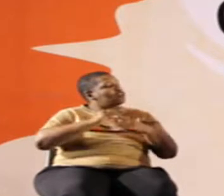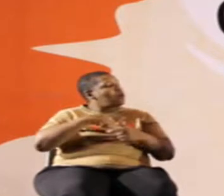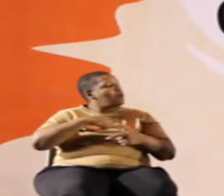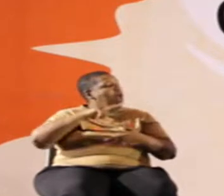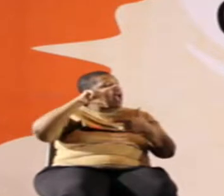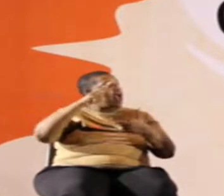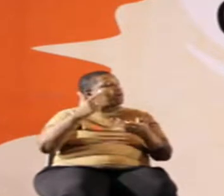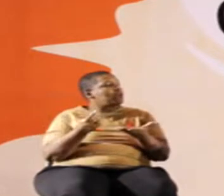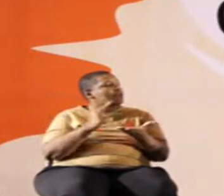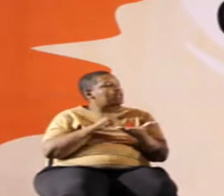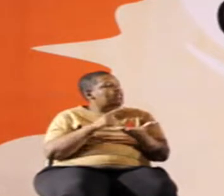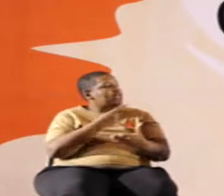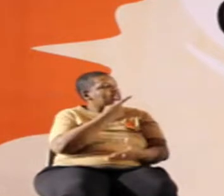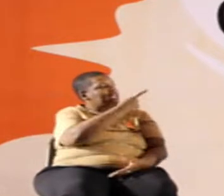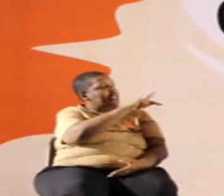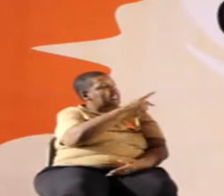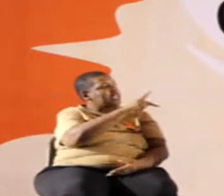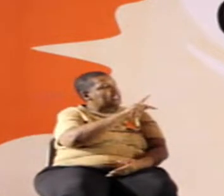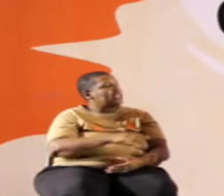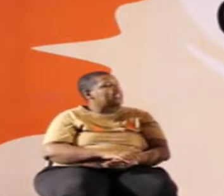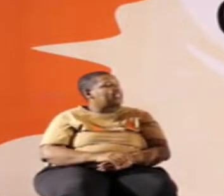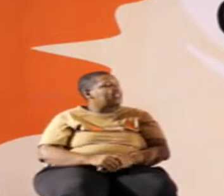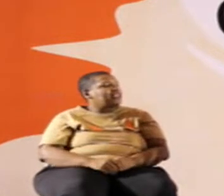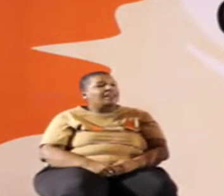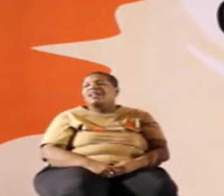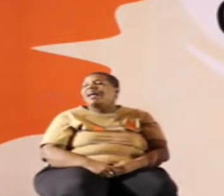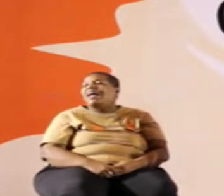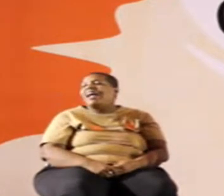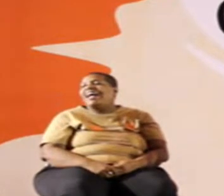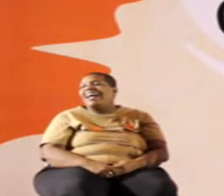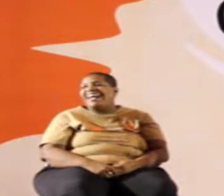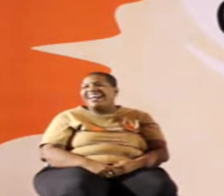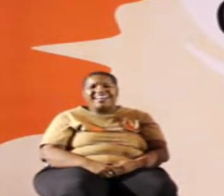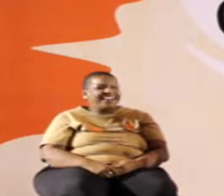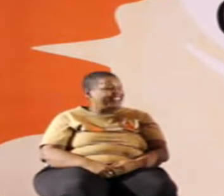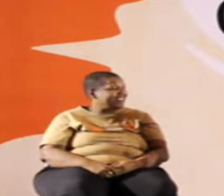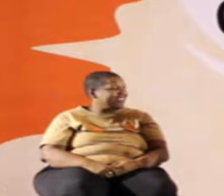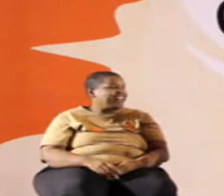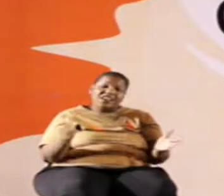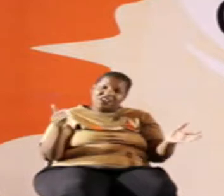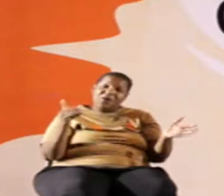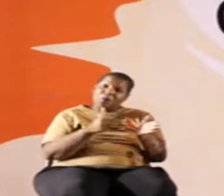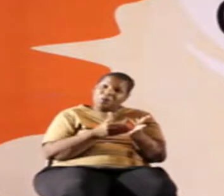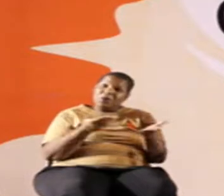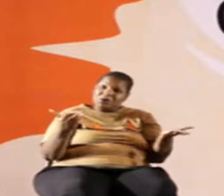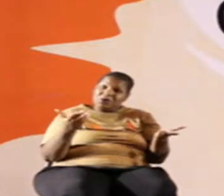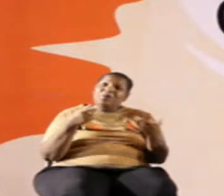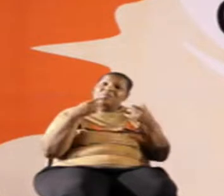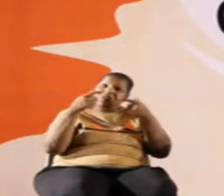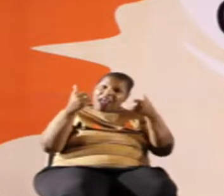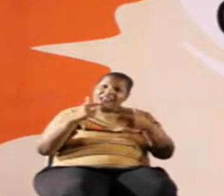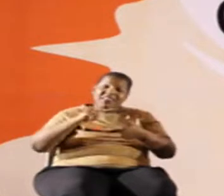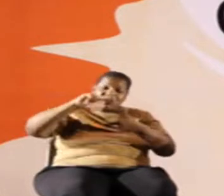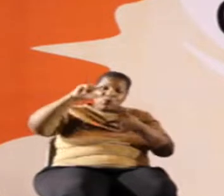seu livro? Catiele Martins, farmacêutica. Eu tinha que deixar por último, né, gente?